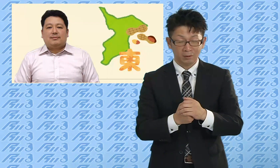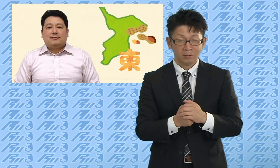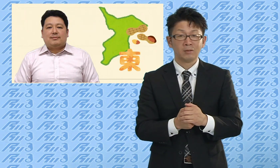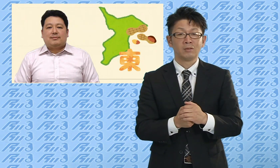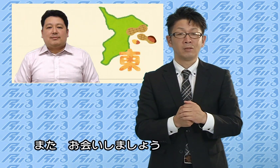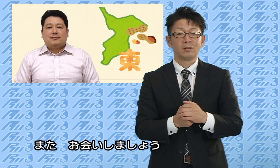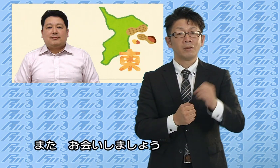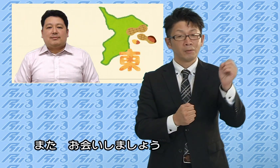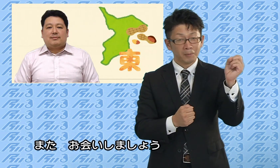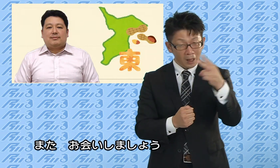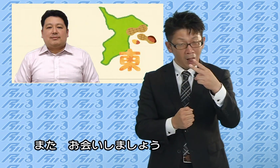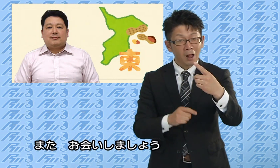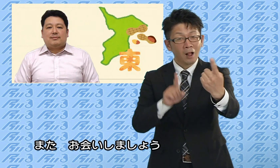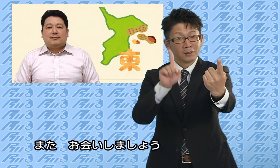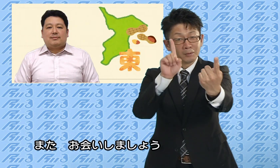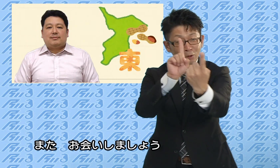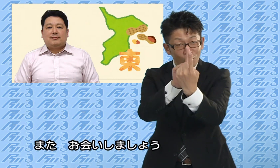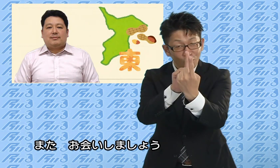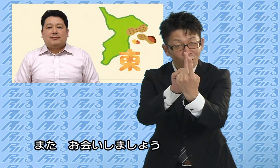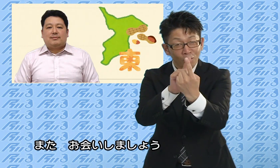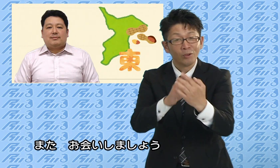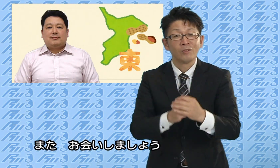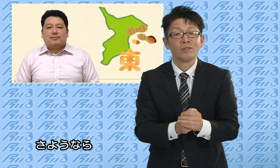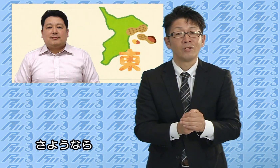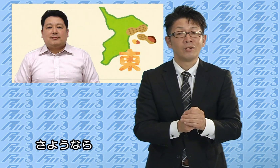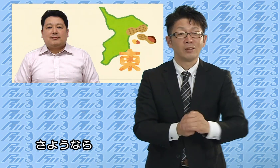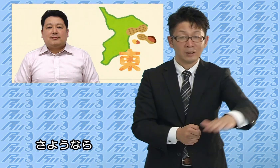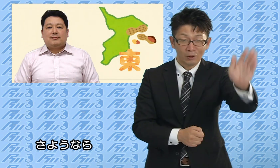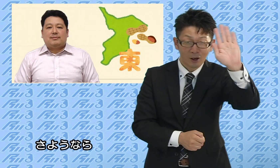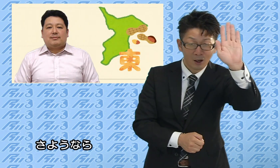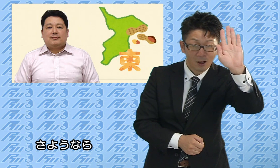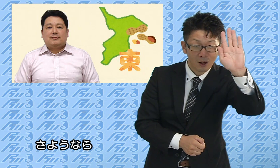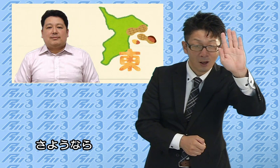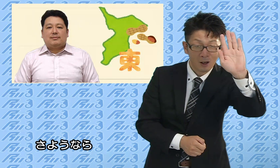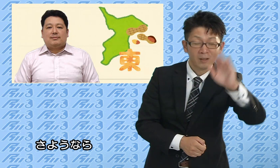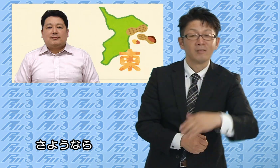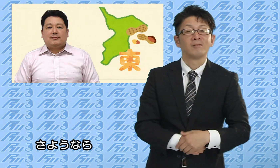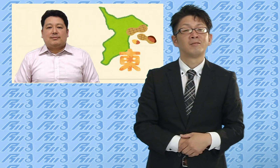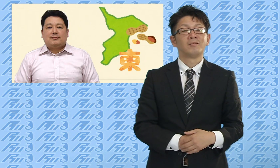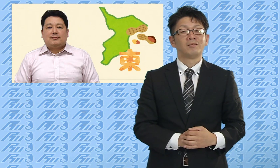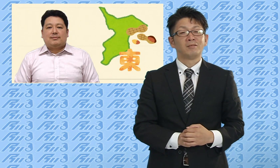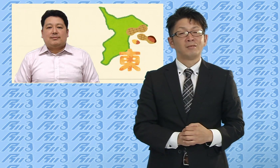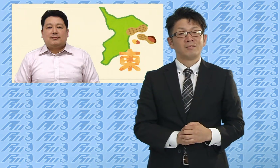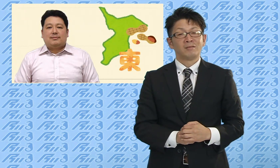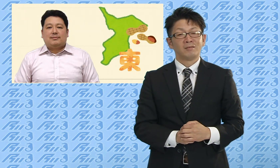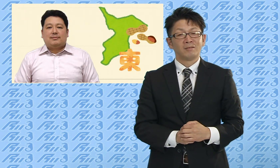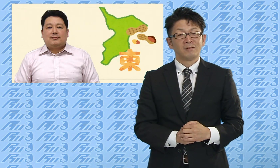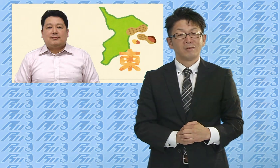またお会いしましょう。さようなら。